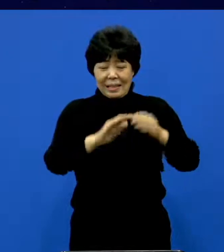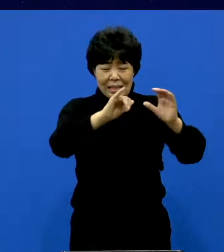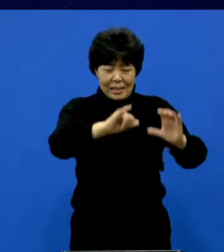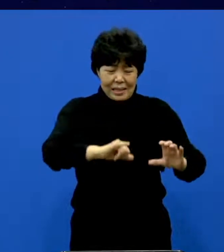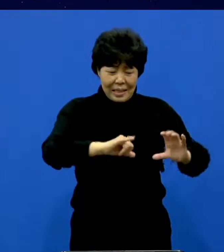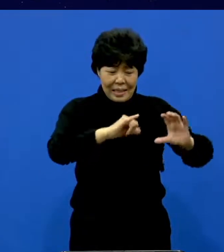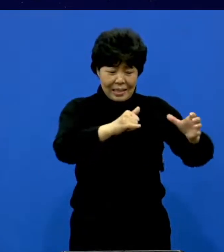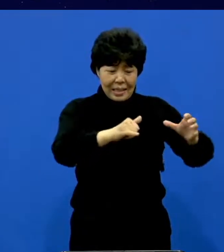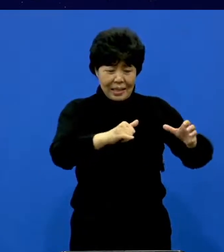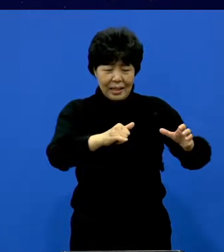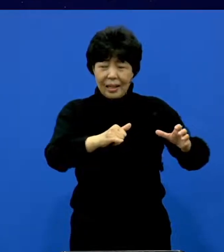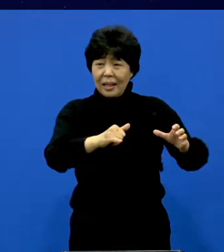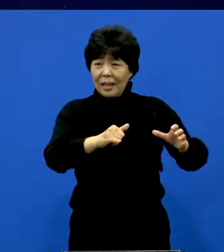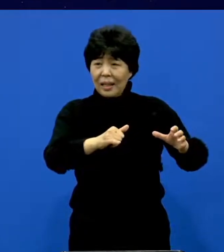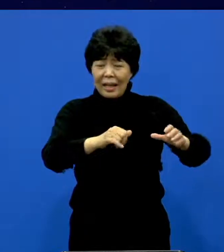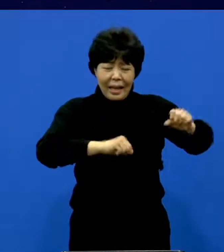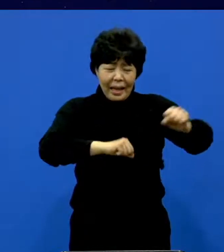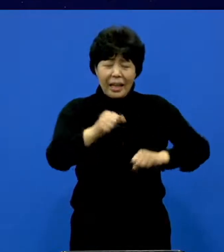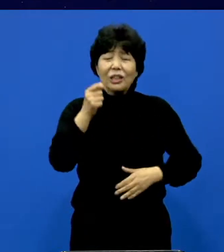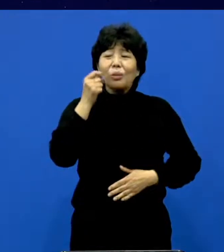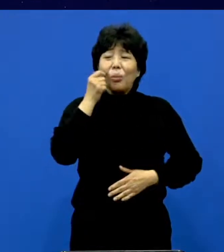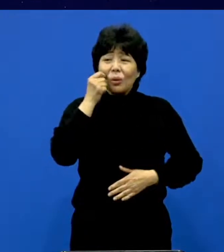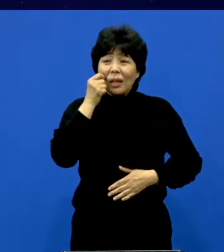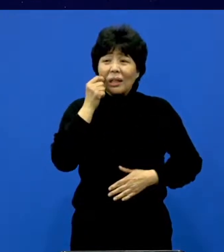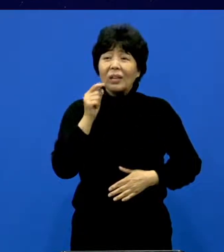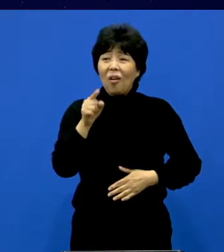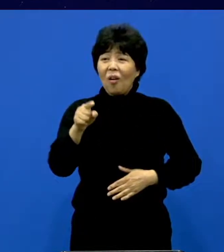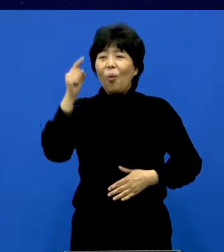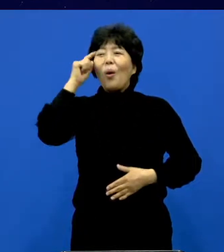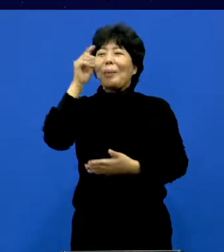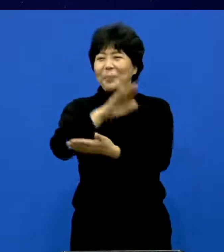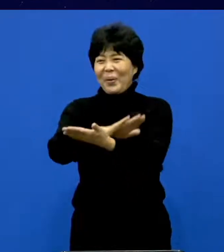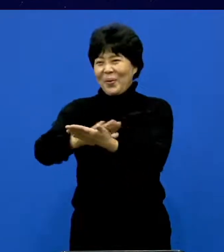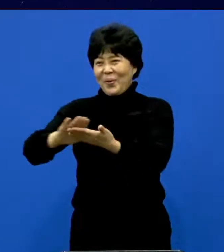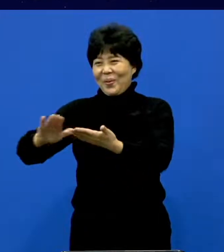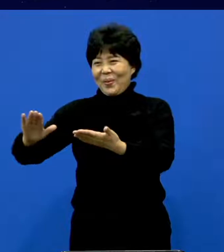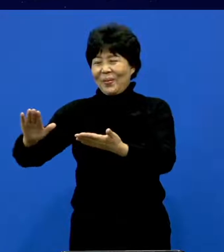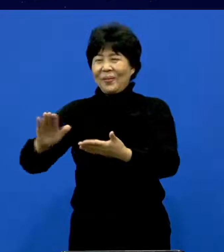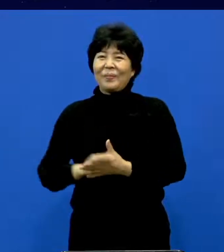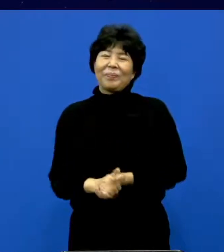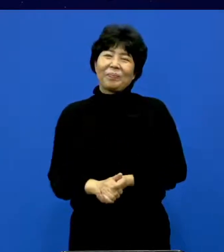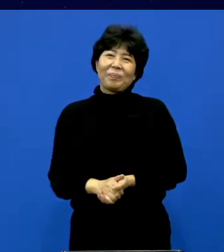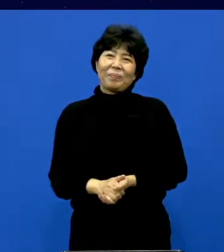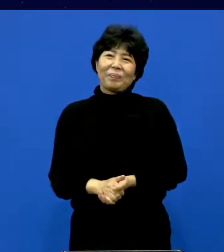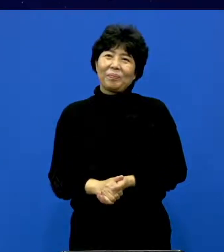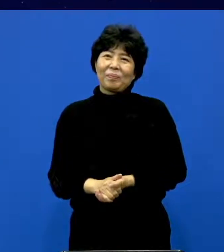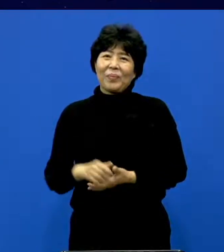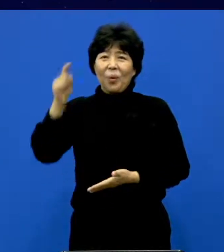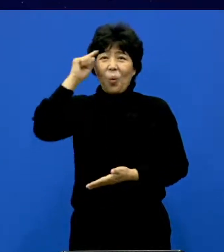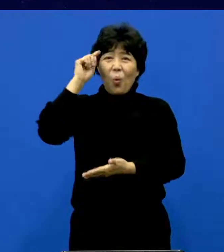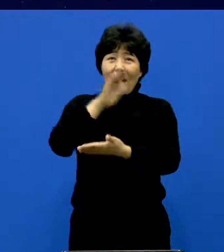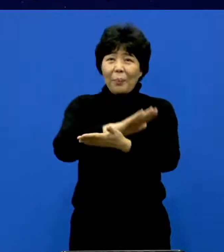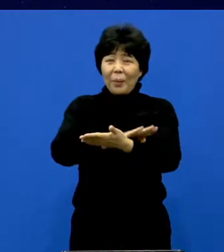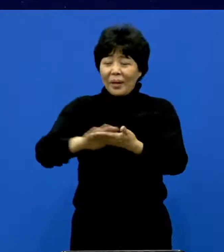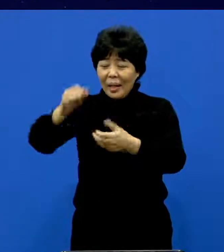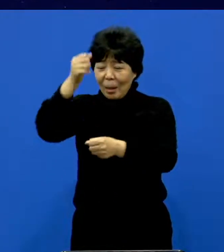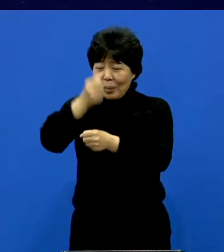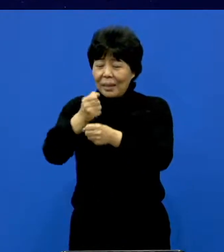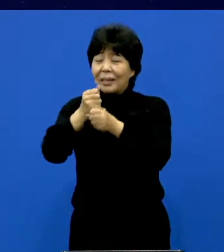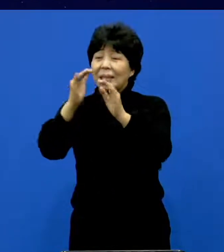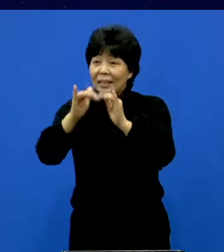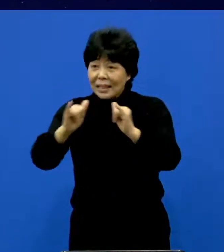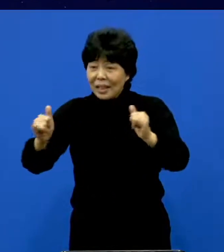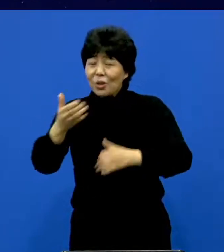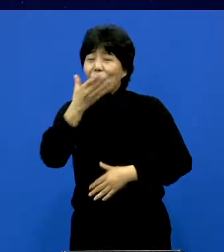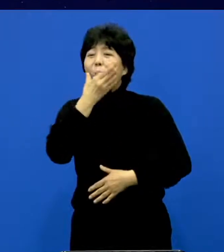없는 reconciliation, 이 화해. 그래서 마태복음 5장 9절에서도 화평하게 하는 자는 복이 있나니